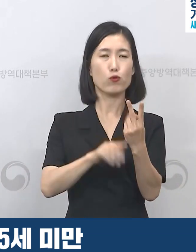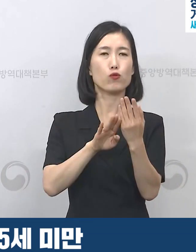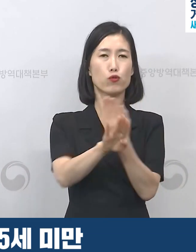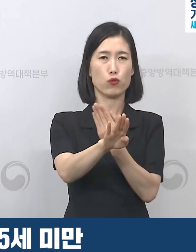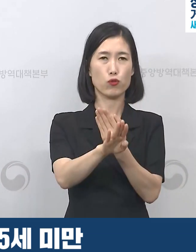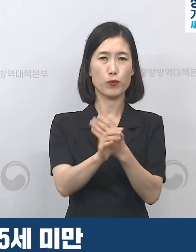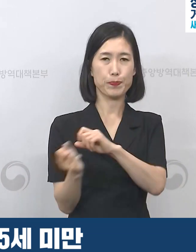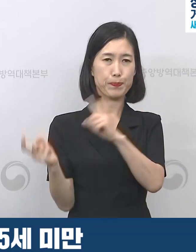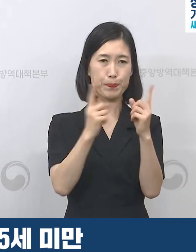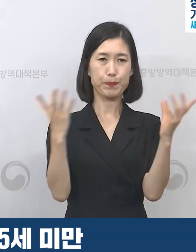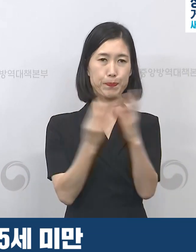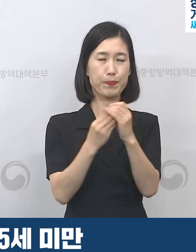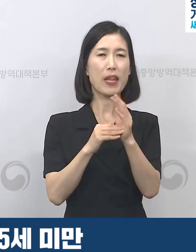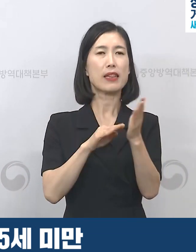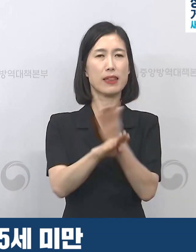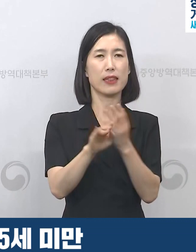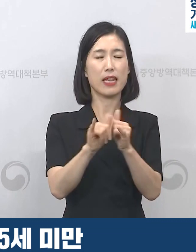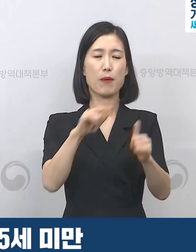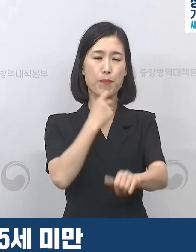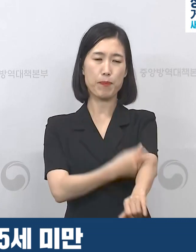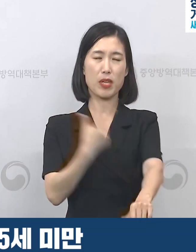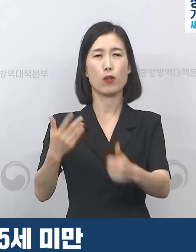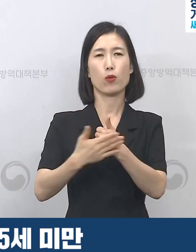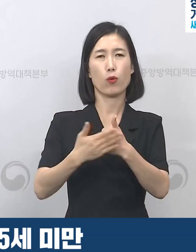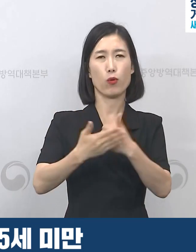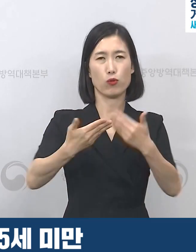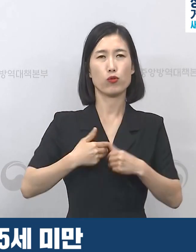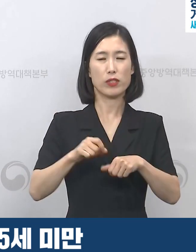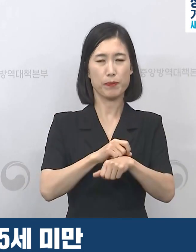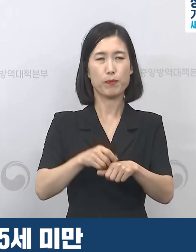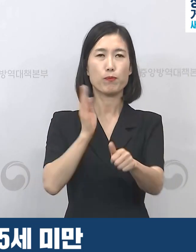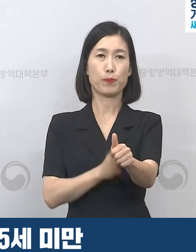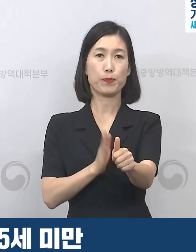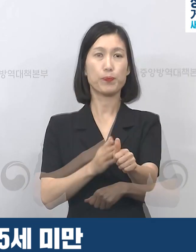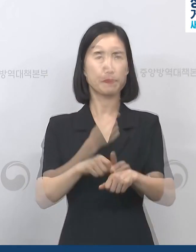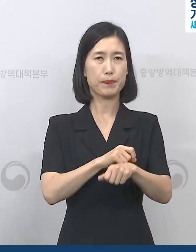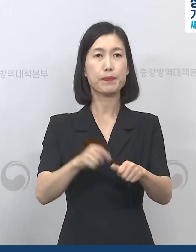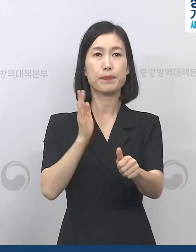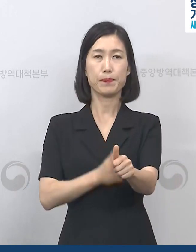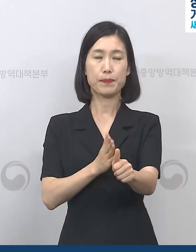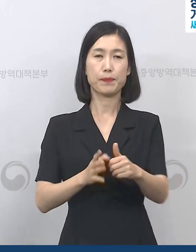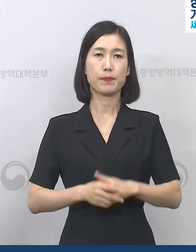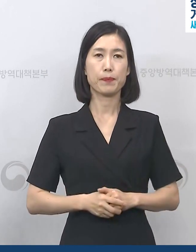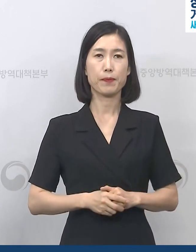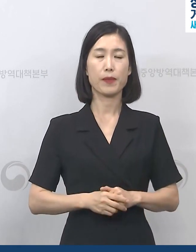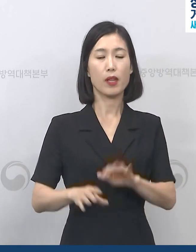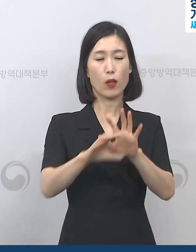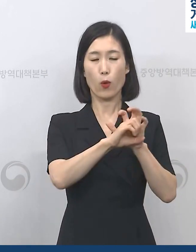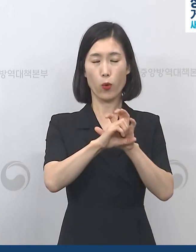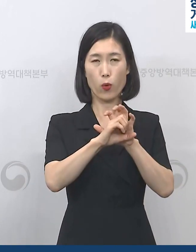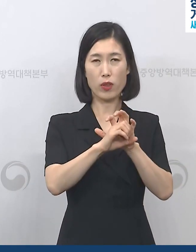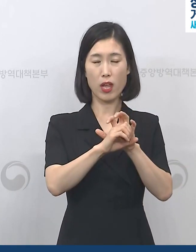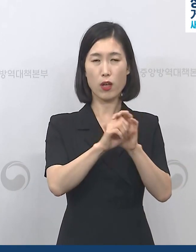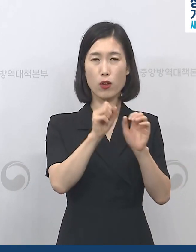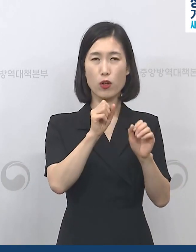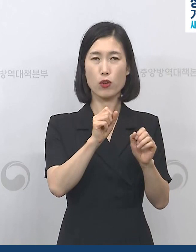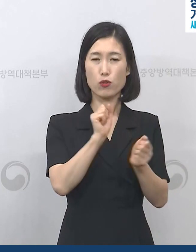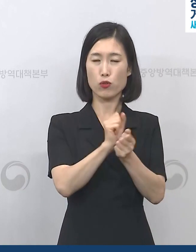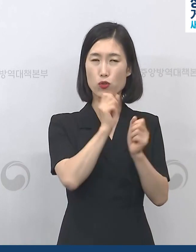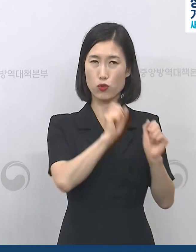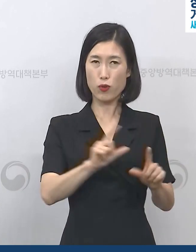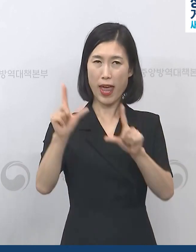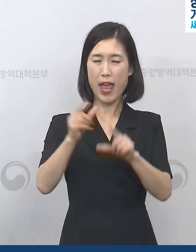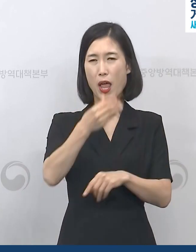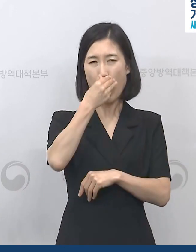경과하신 분들은 참여가 가능하므로 적극적인 참여를 당부드립니다. 코로나19 유행은 밀폐,